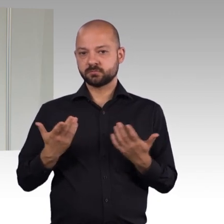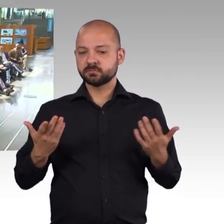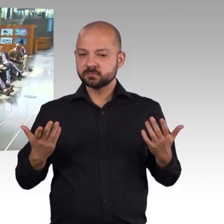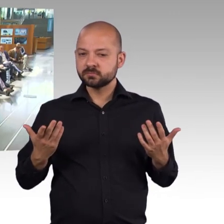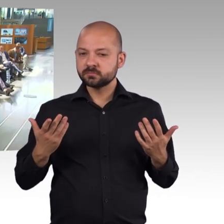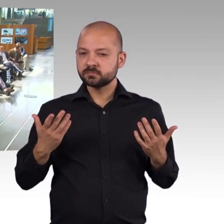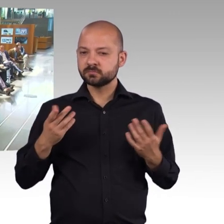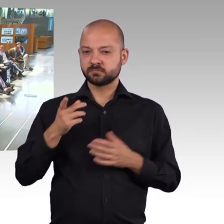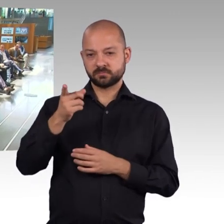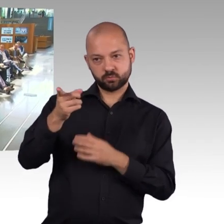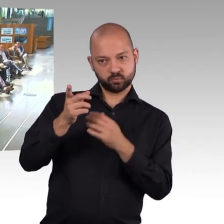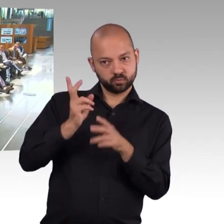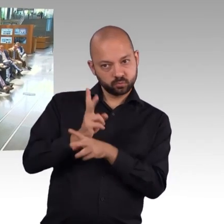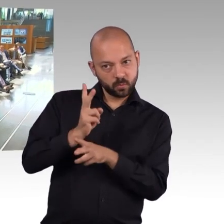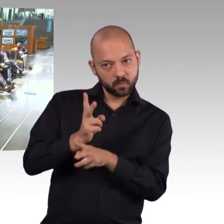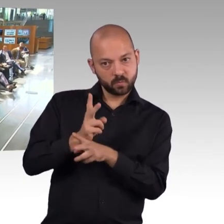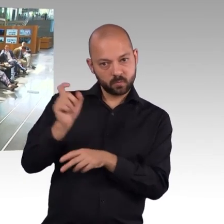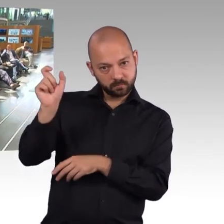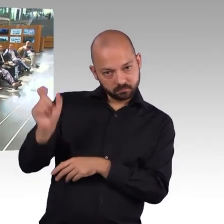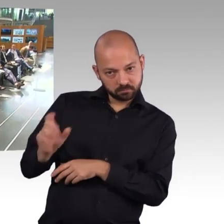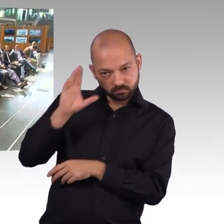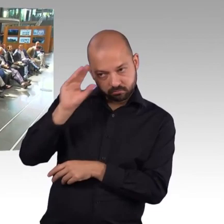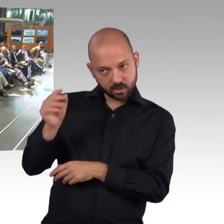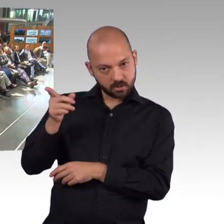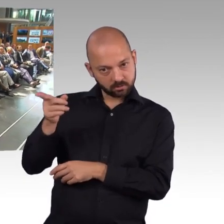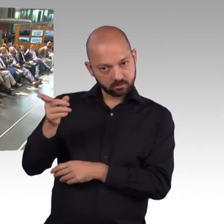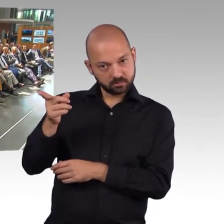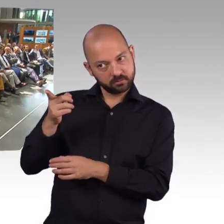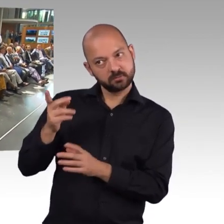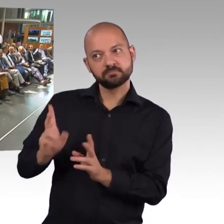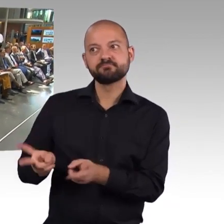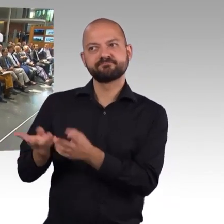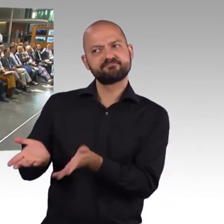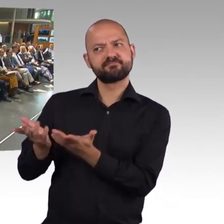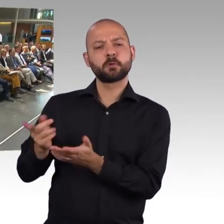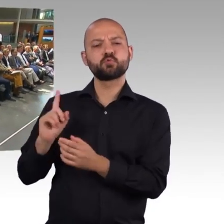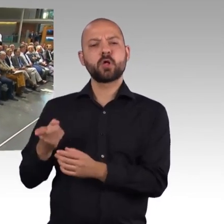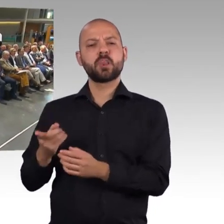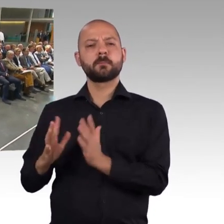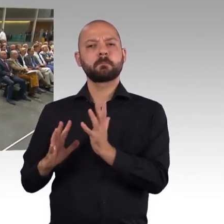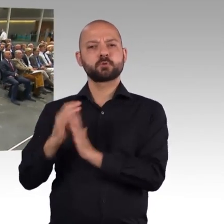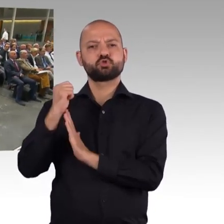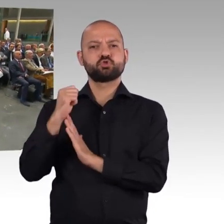demokratischen Spektrums der Bundesrepublik Deutschland, arbeiten wir nicht mit Ihnen zusammen.